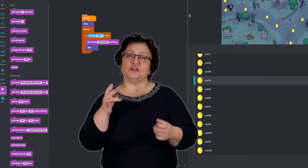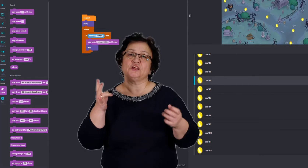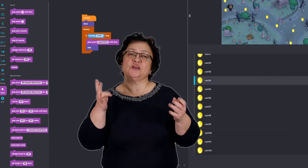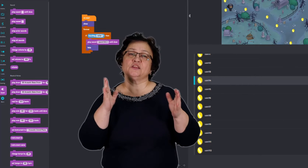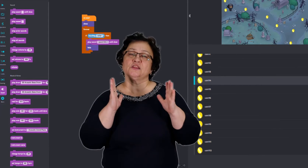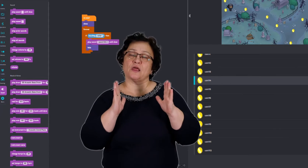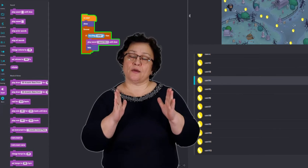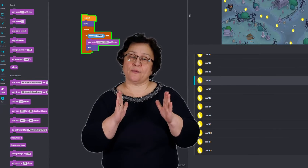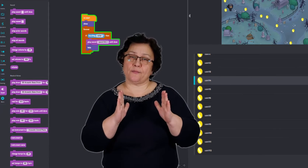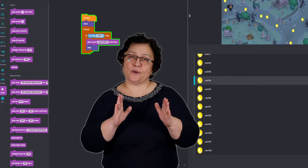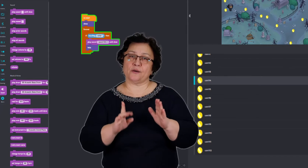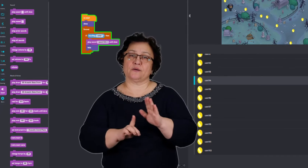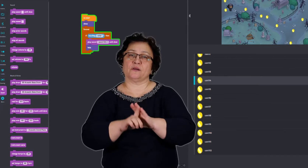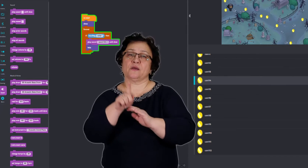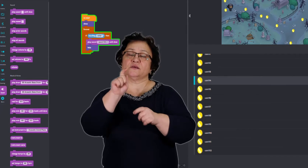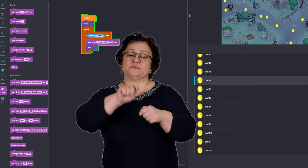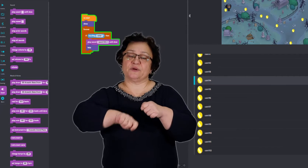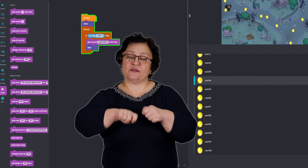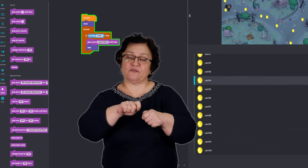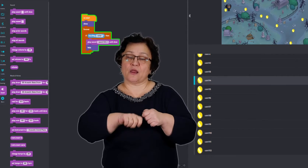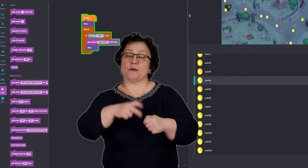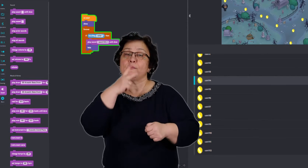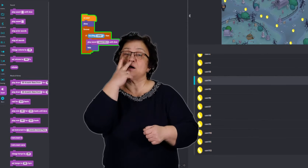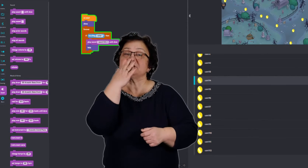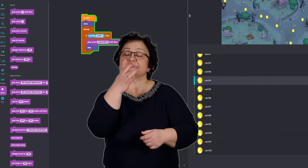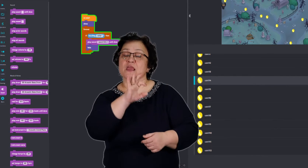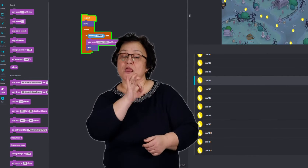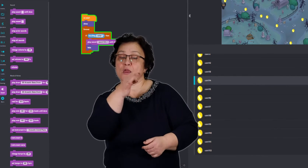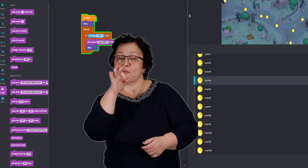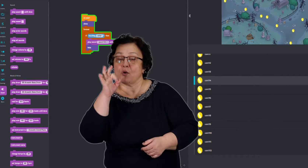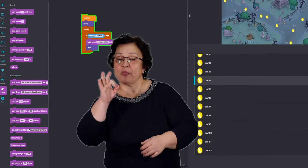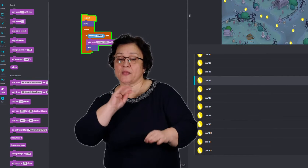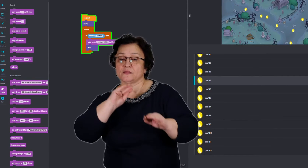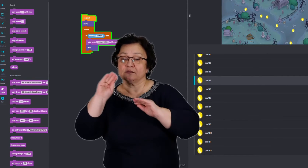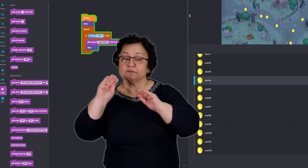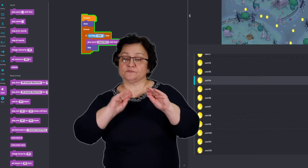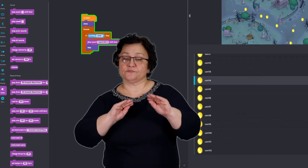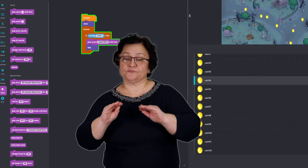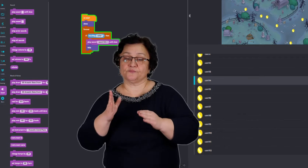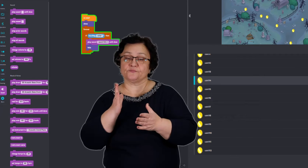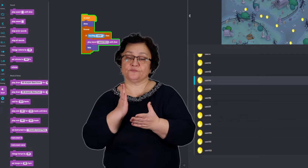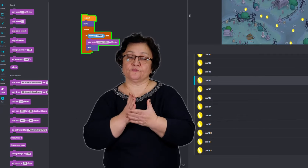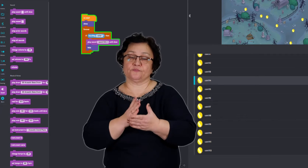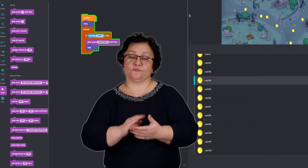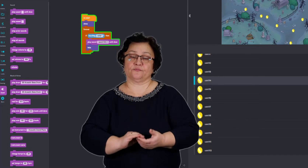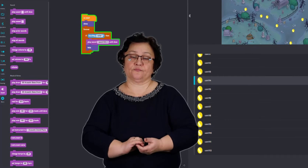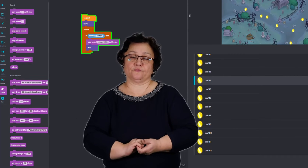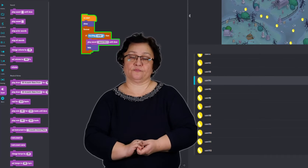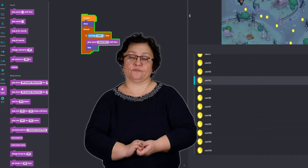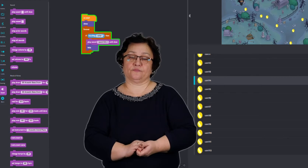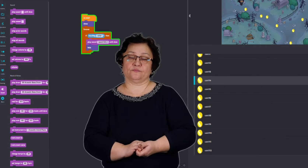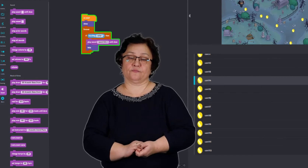І тепер запускаю, перевіряю. Бач, скільки монеток.